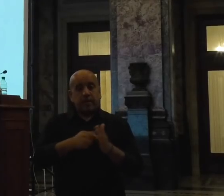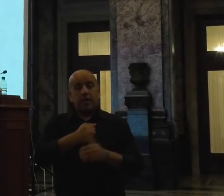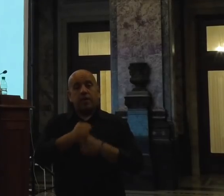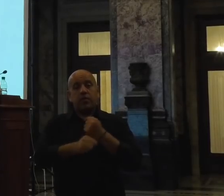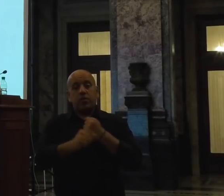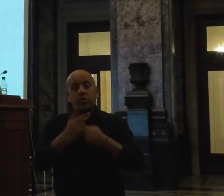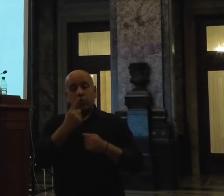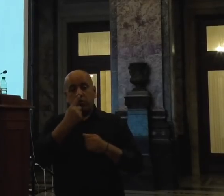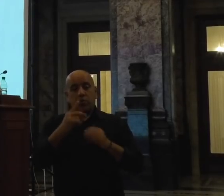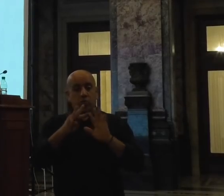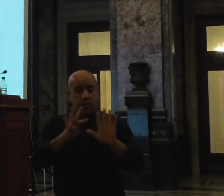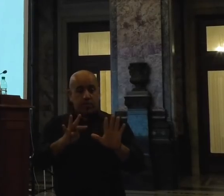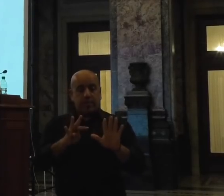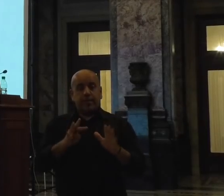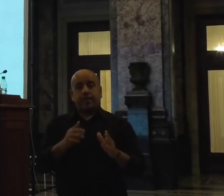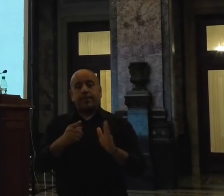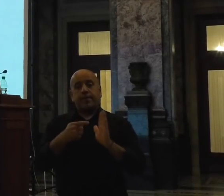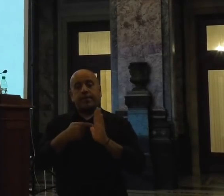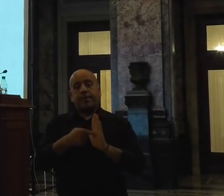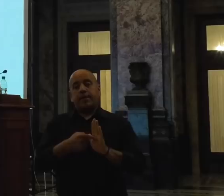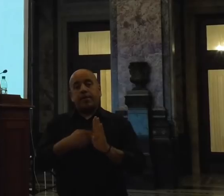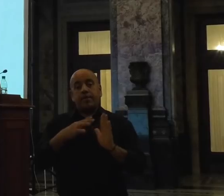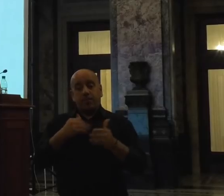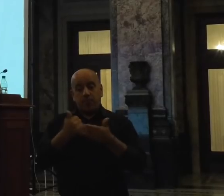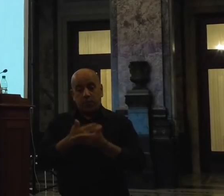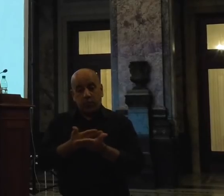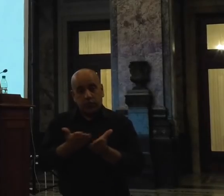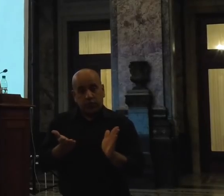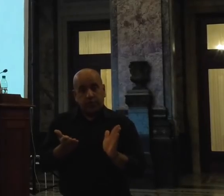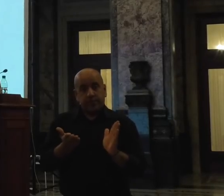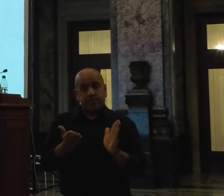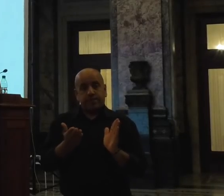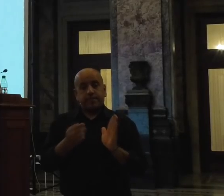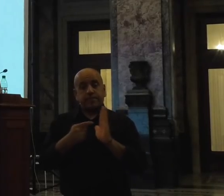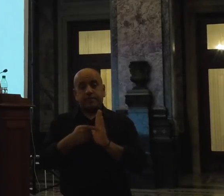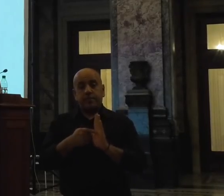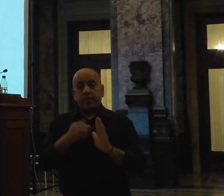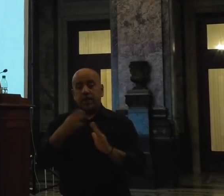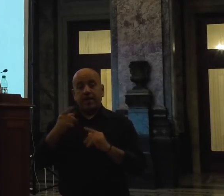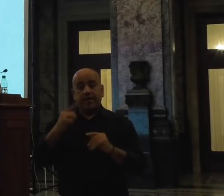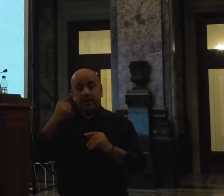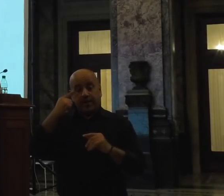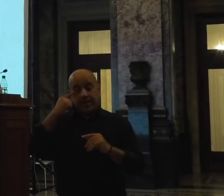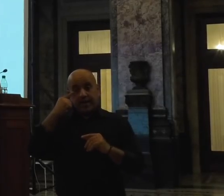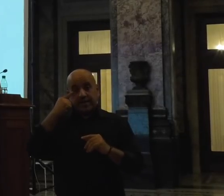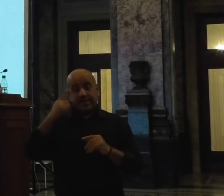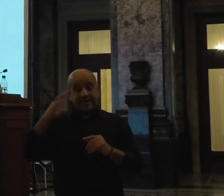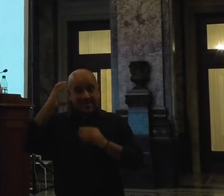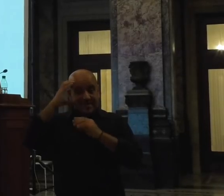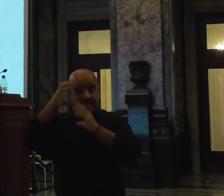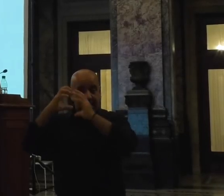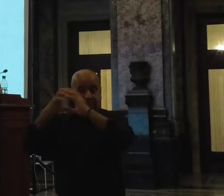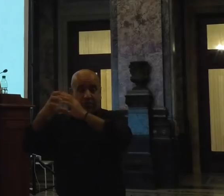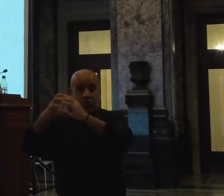del laboratorio de Crystal Huxley que demostró que después del infarto cerebral, nosotros sabemos que